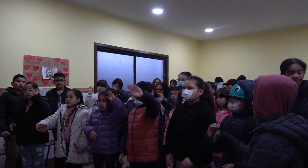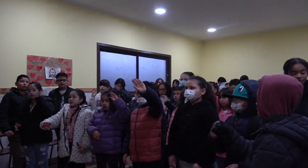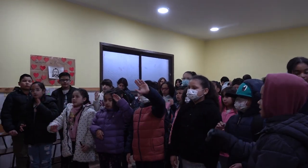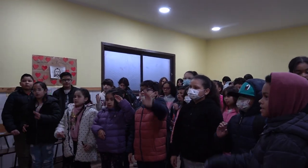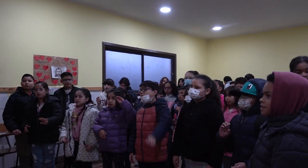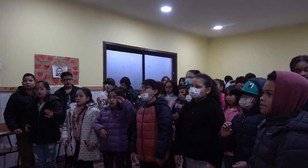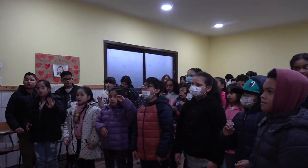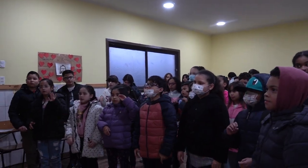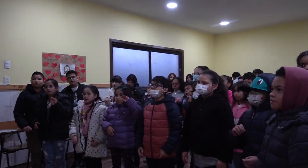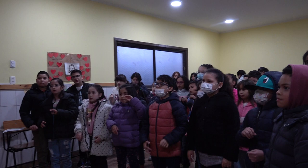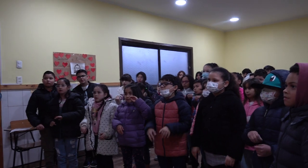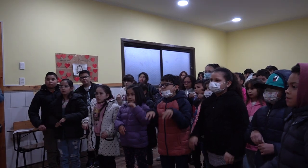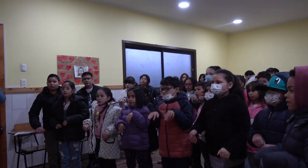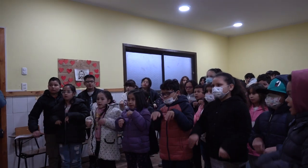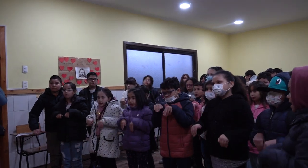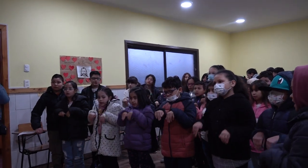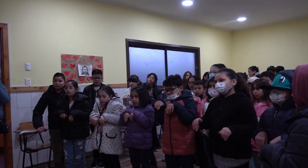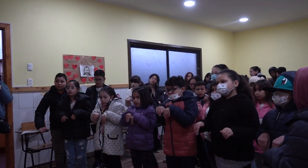El elefante.